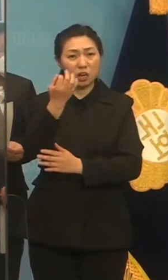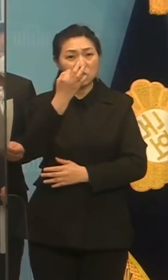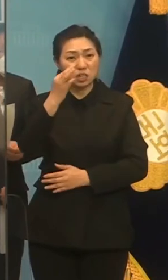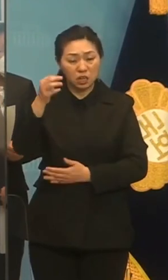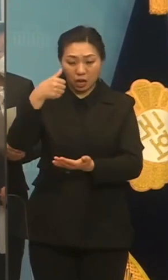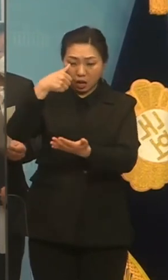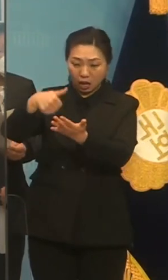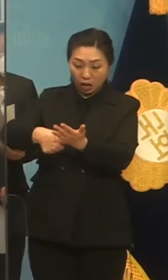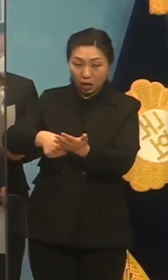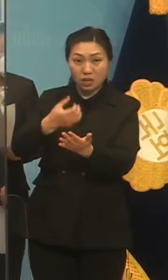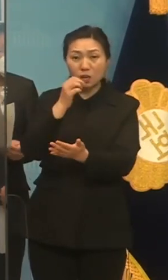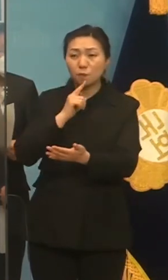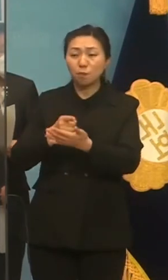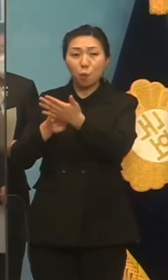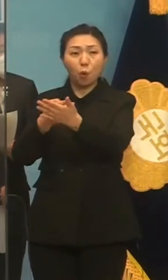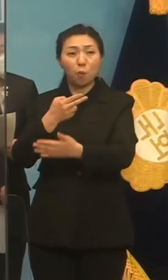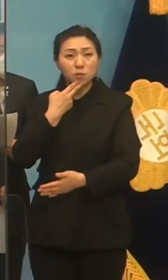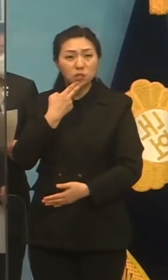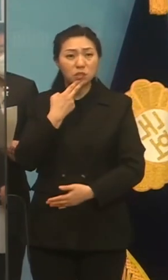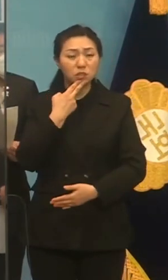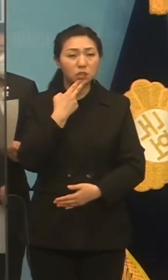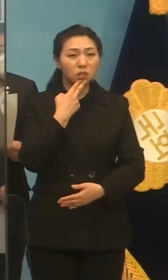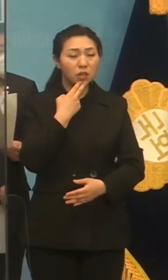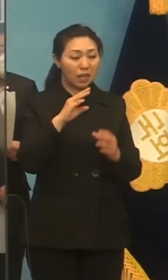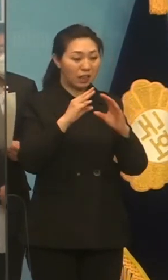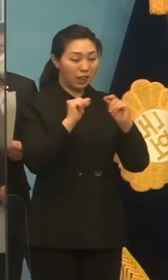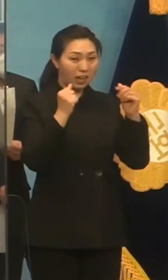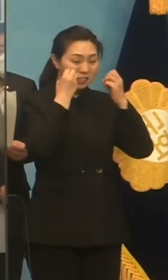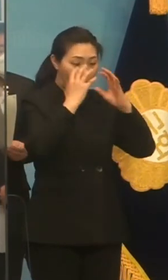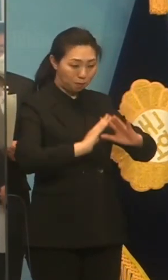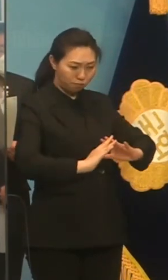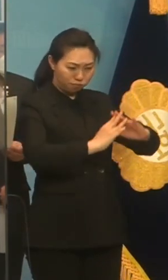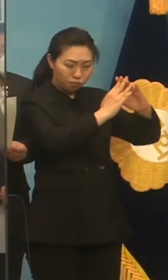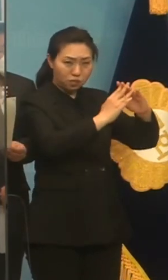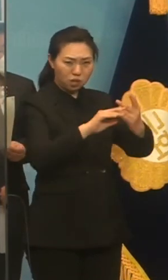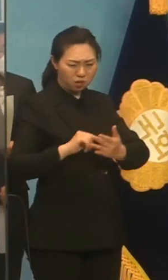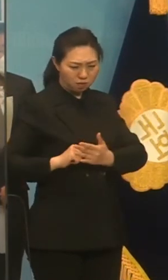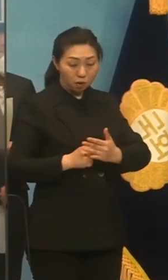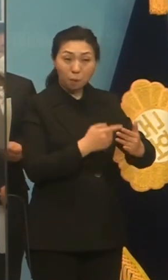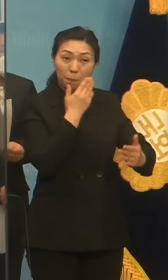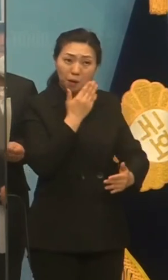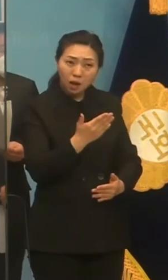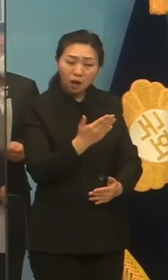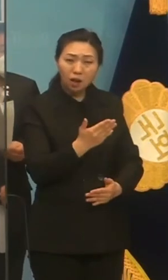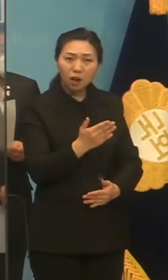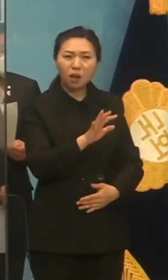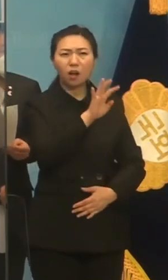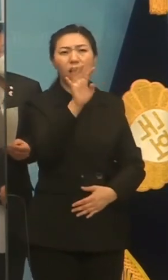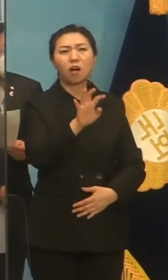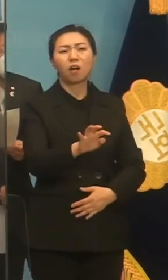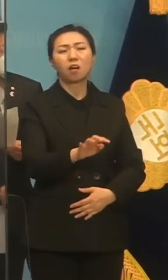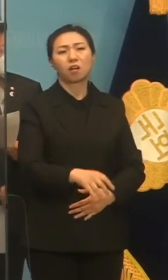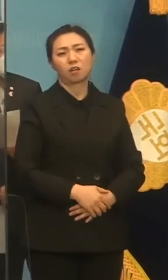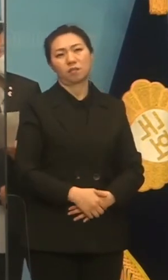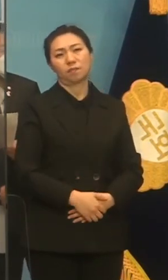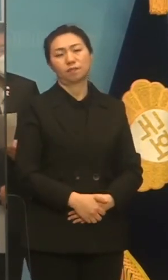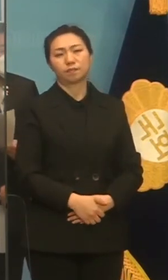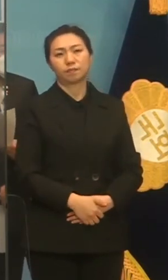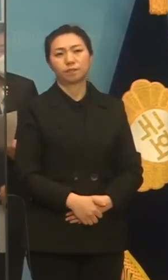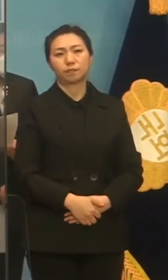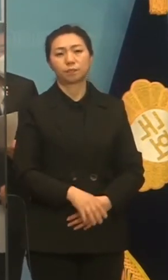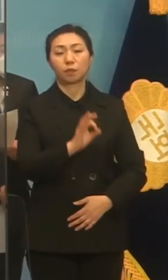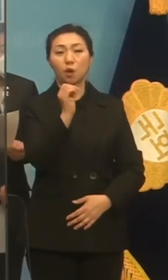지구지정 행 지 결과를 술이란 말라니까 오늘은 후보가